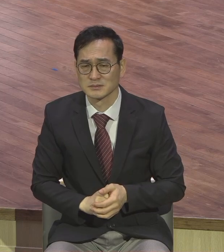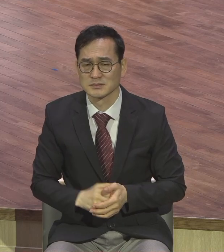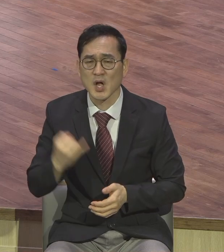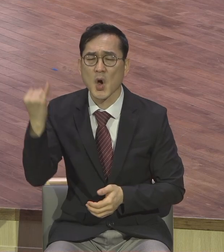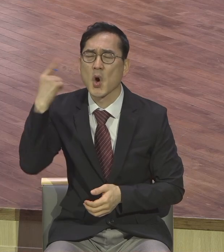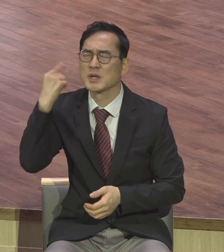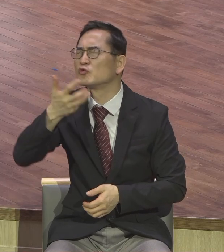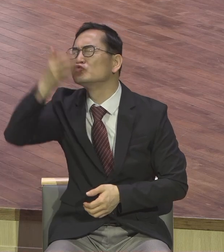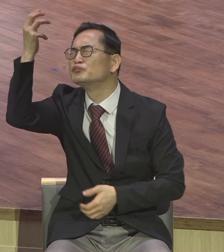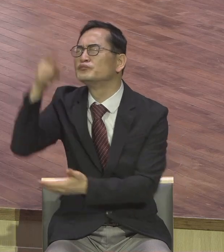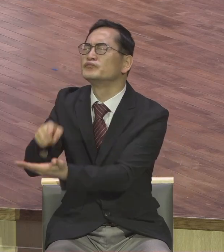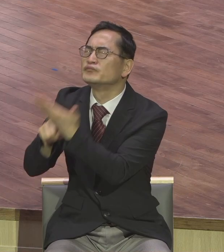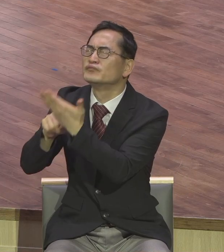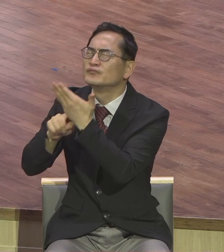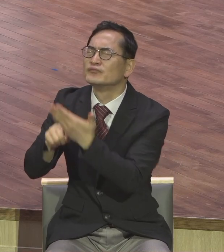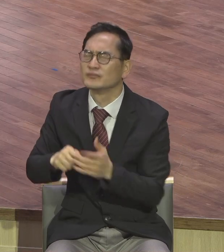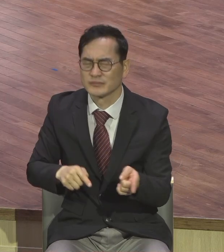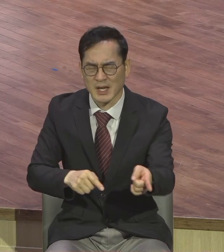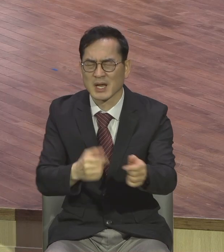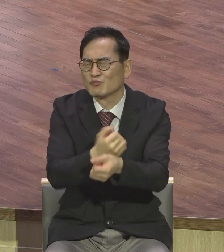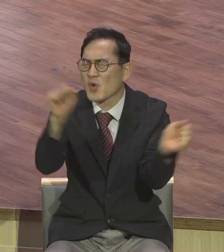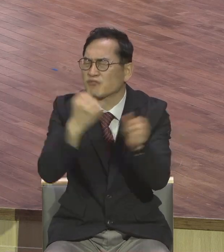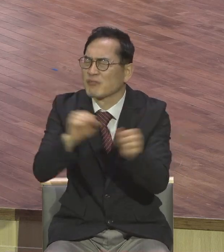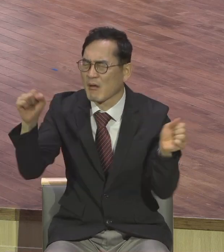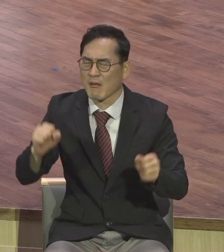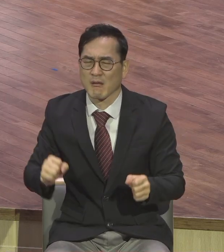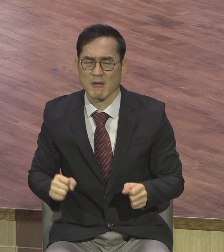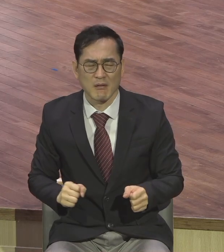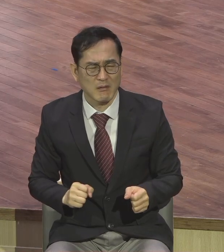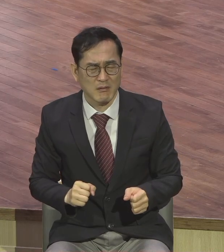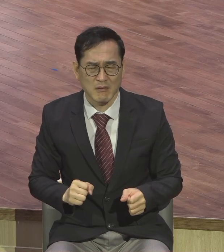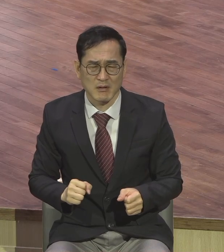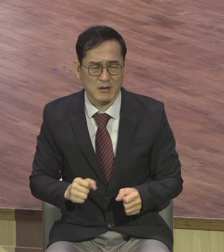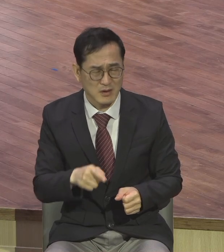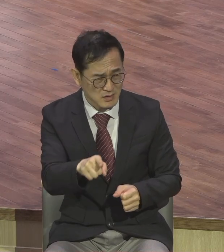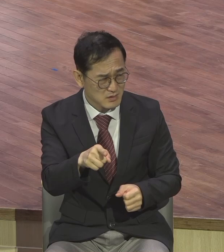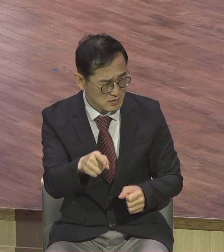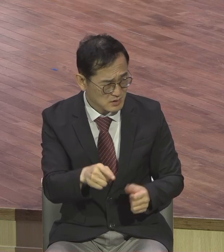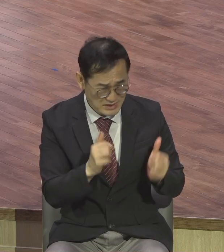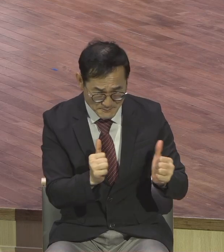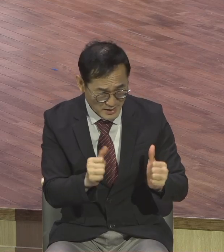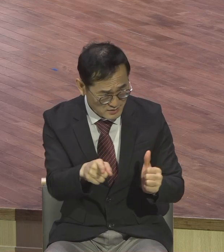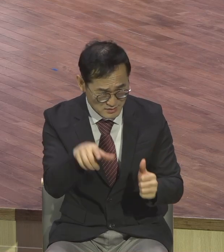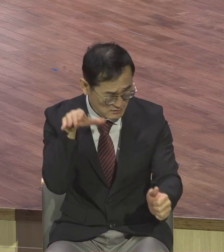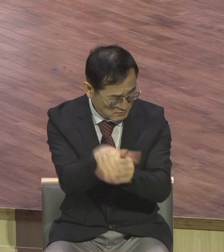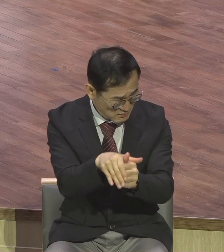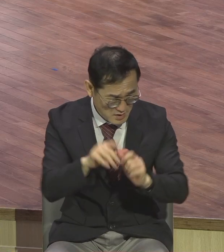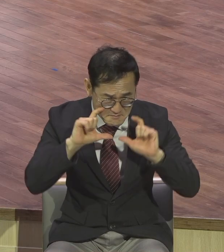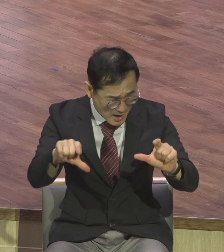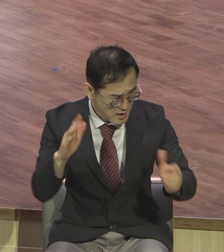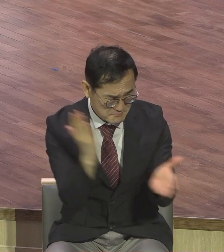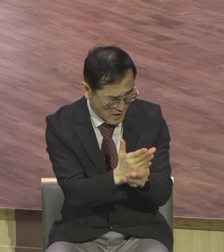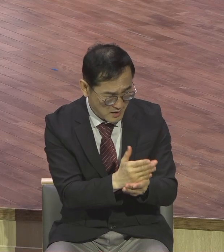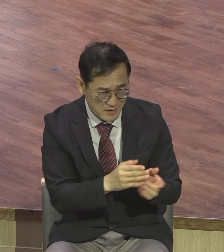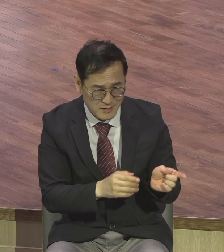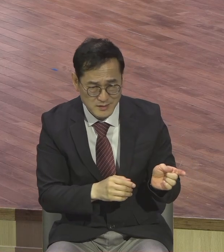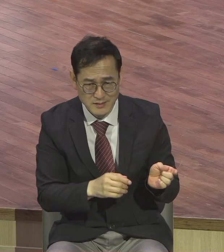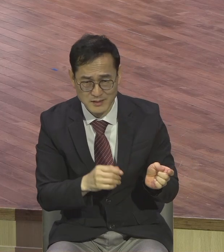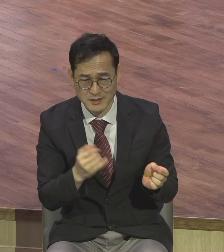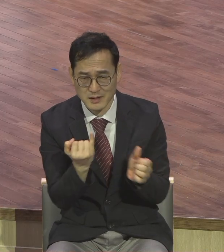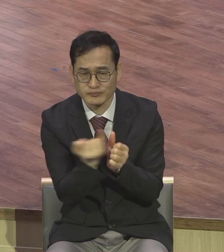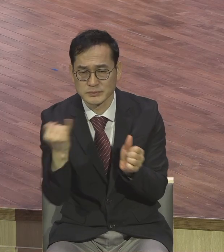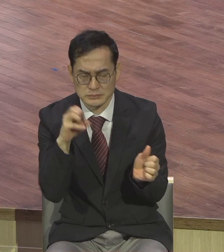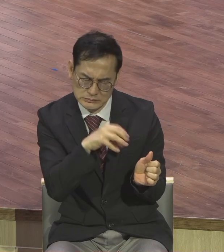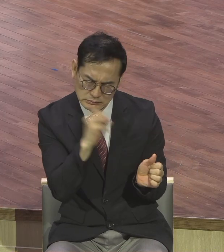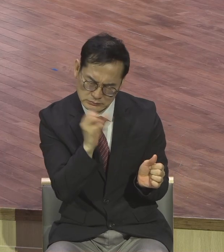안 하는 게 좋겠다고 남편에게 이야기했습니다. 절대 이 재판에 조언하지 마라.